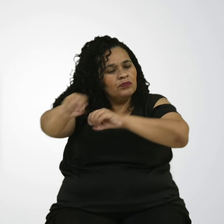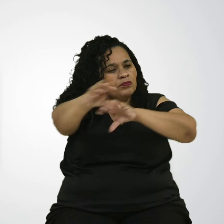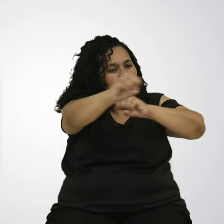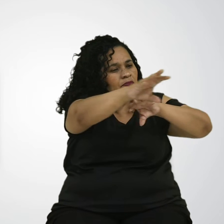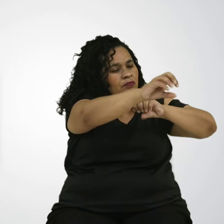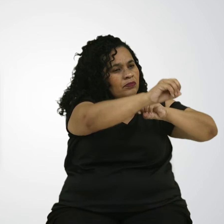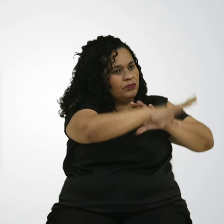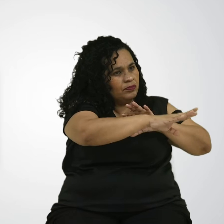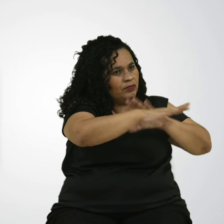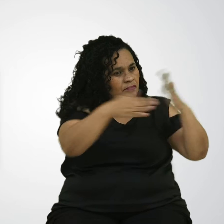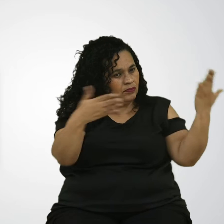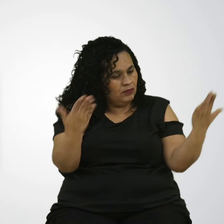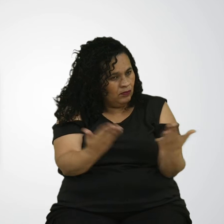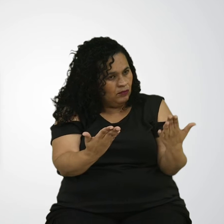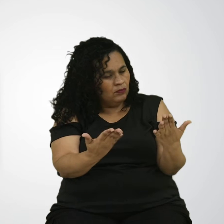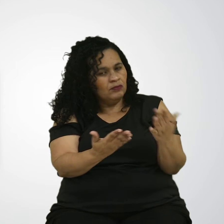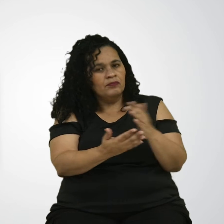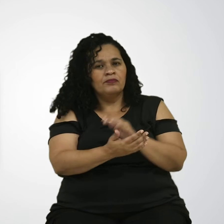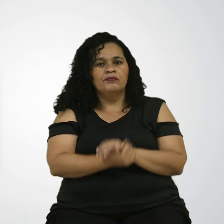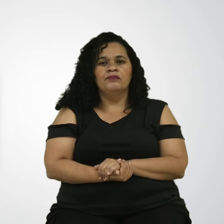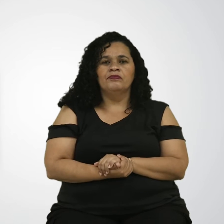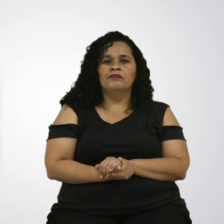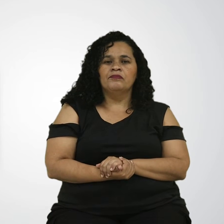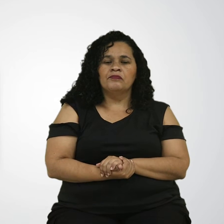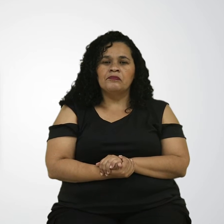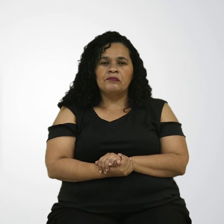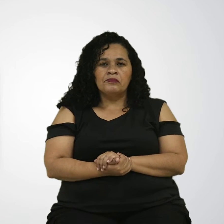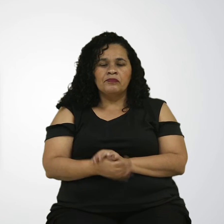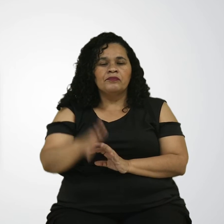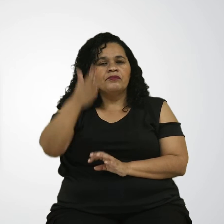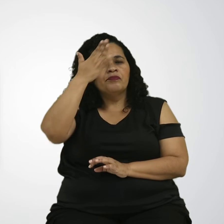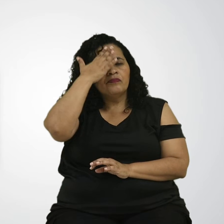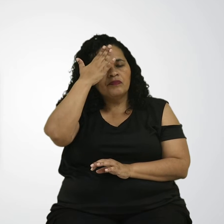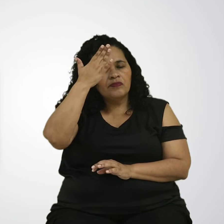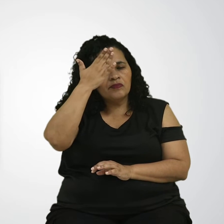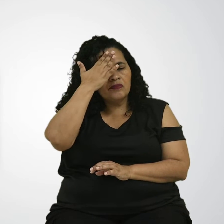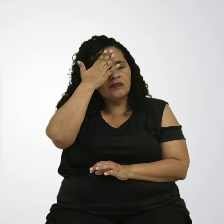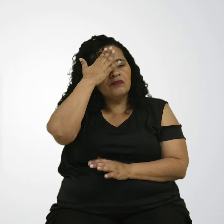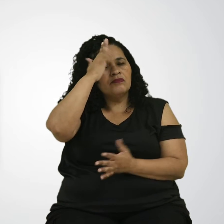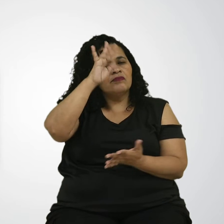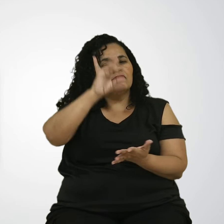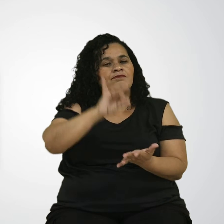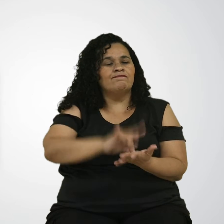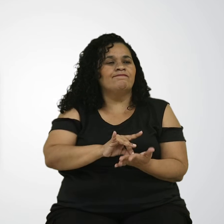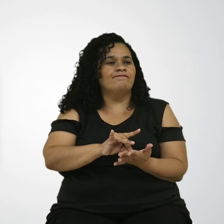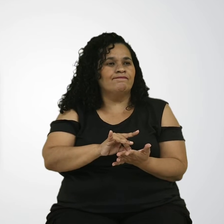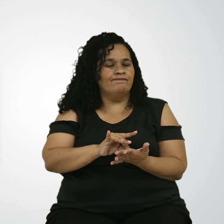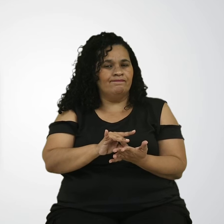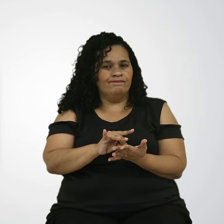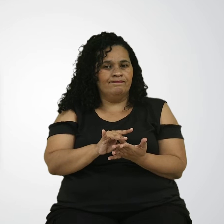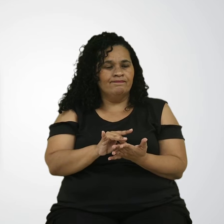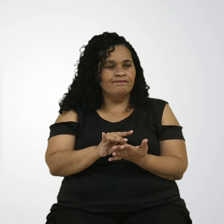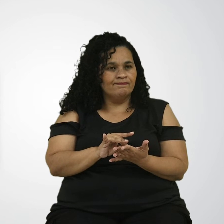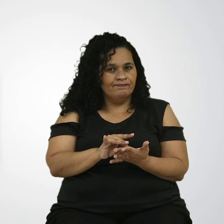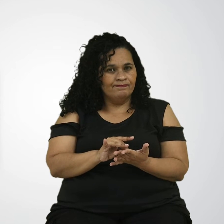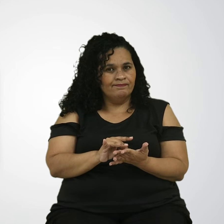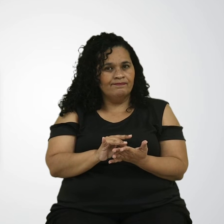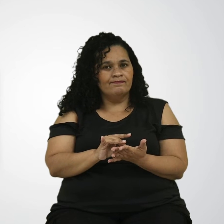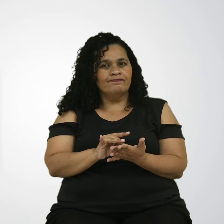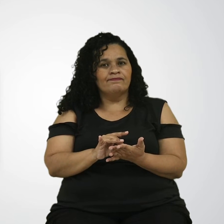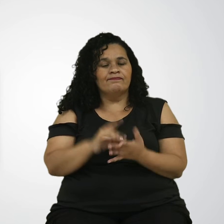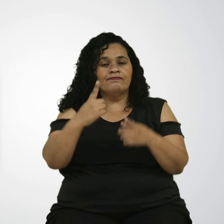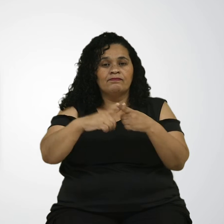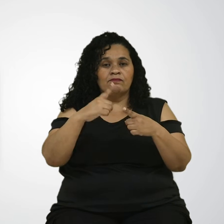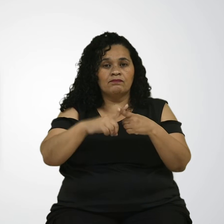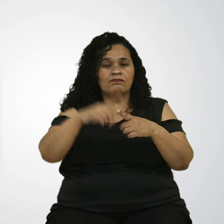nos dizer. Calar as ideologias, calar os mestres de Instagram e